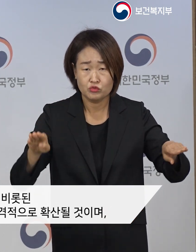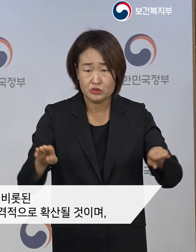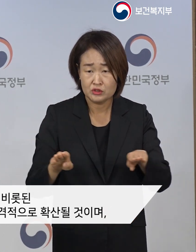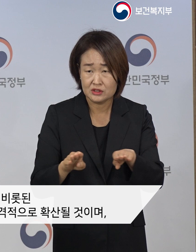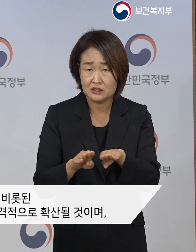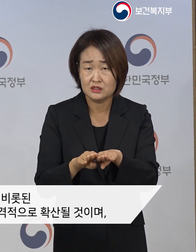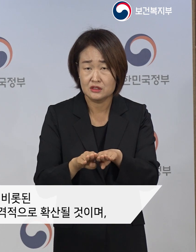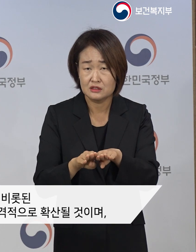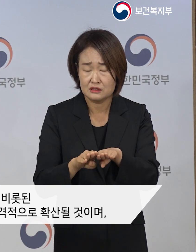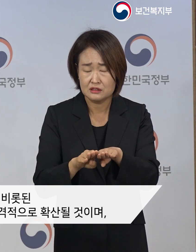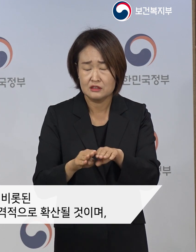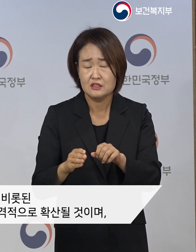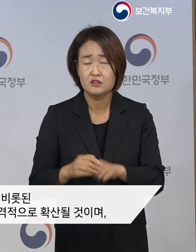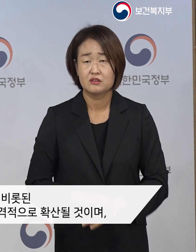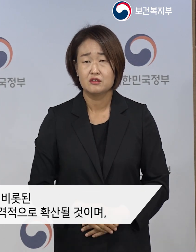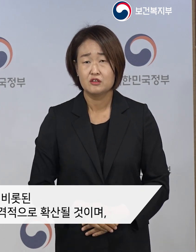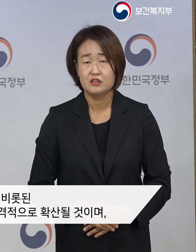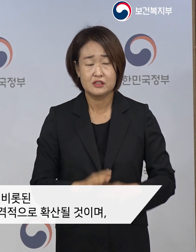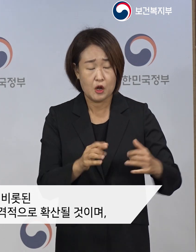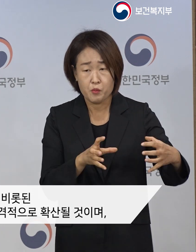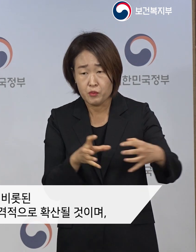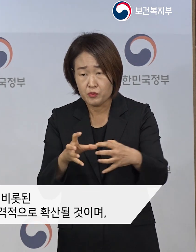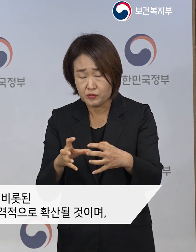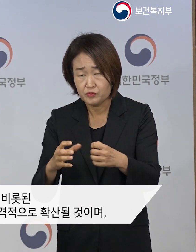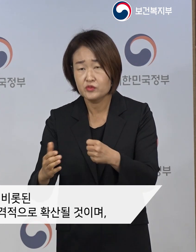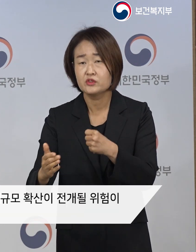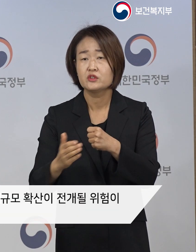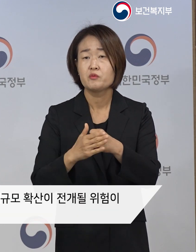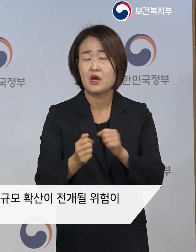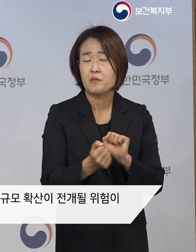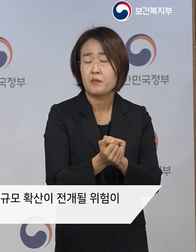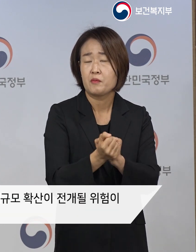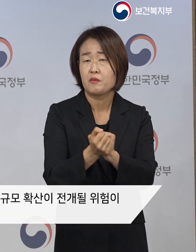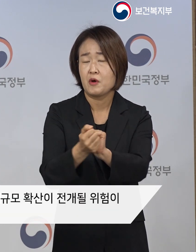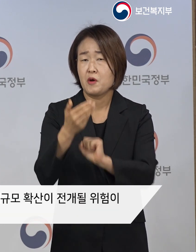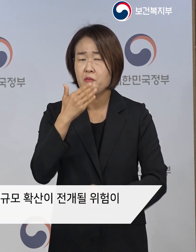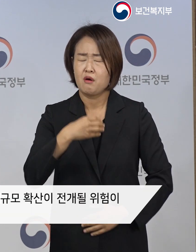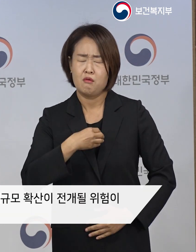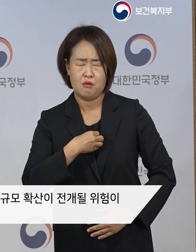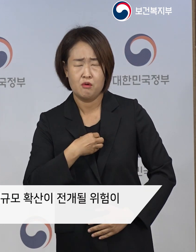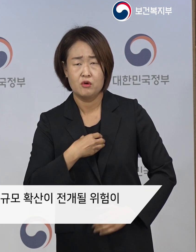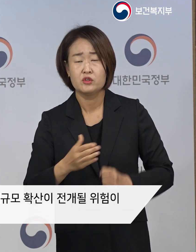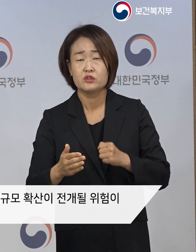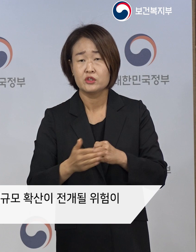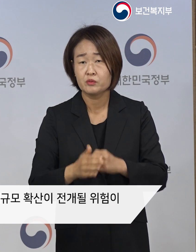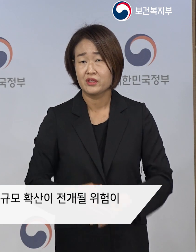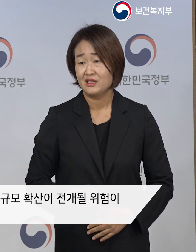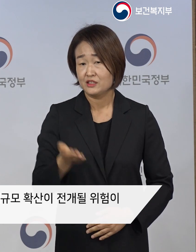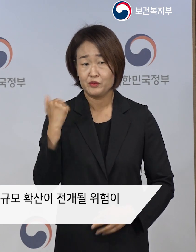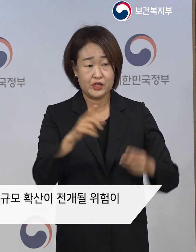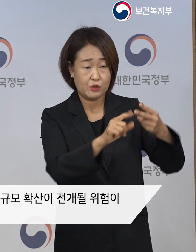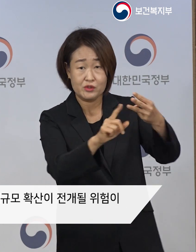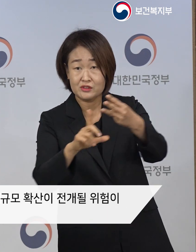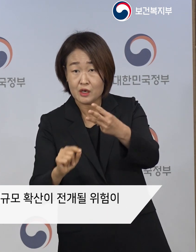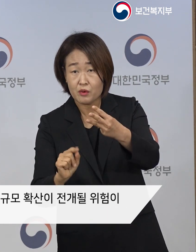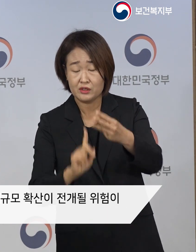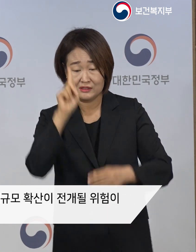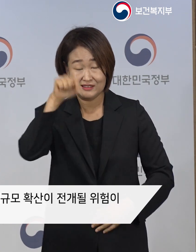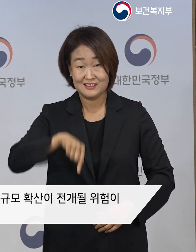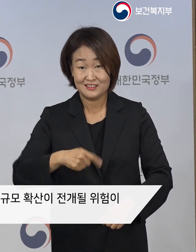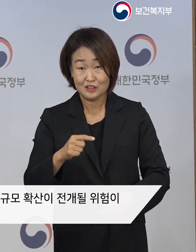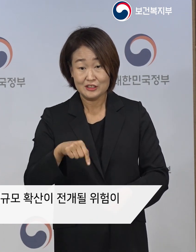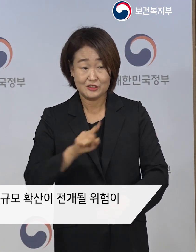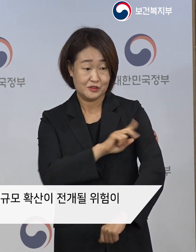이번 주말부터 본격적으로 확산될 것이며 자칫하면 지난 3월의 대구 경북과